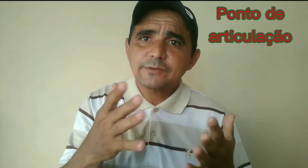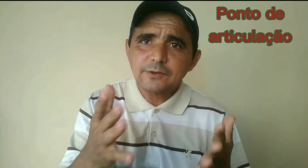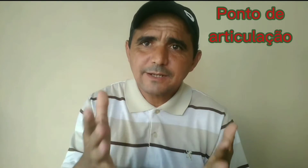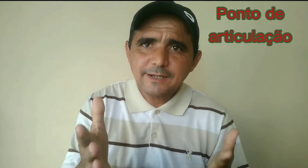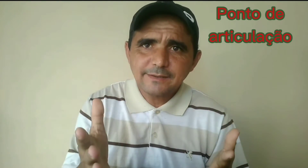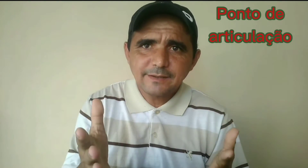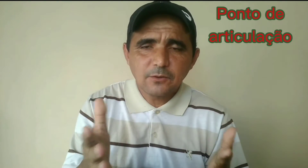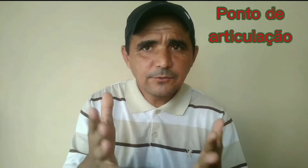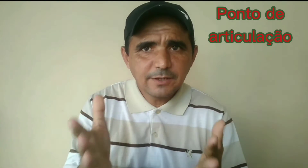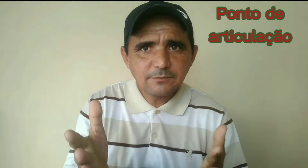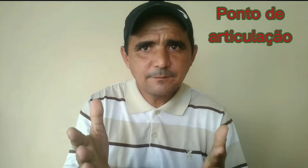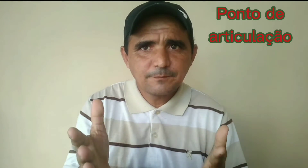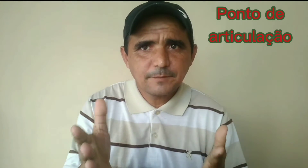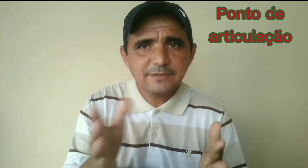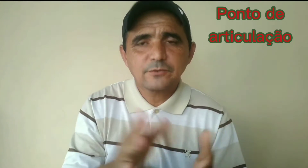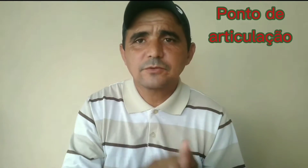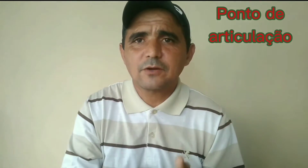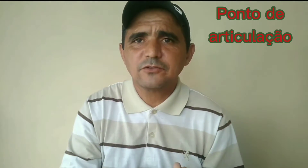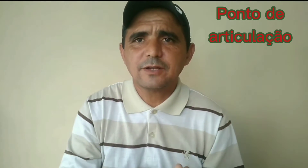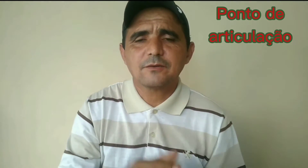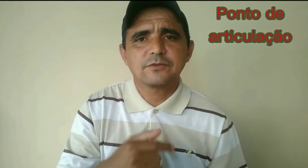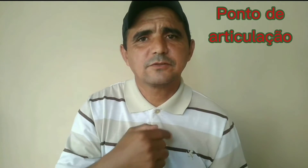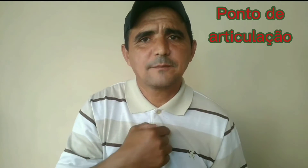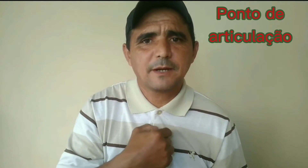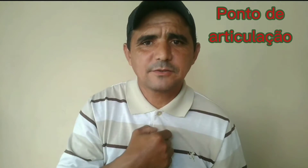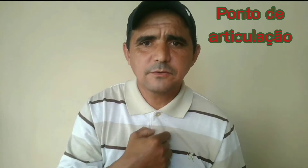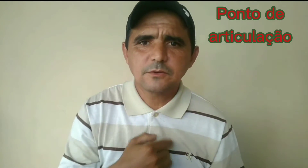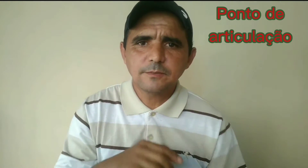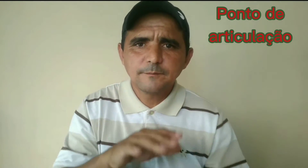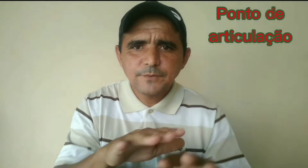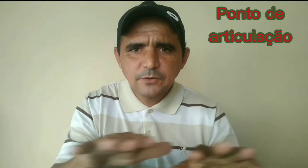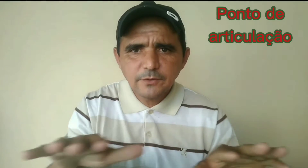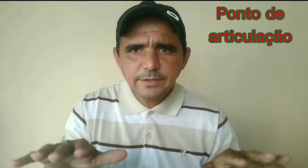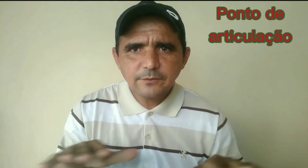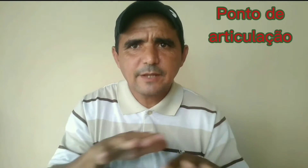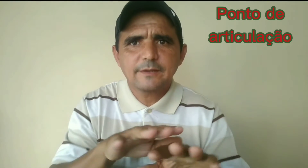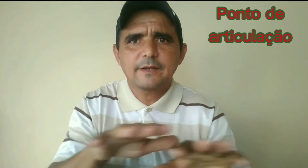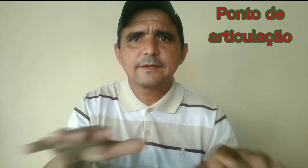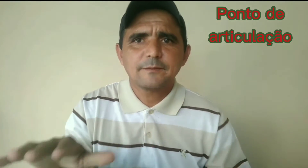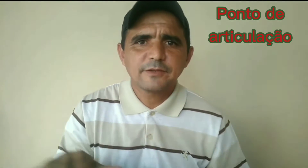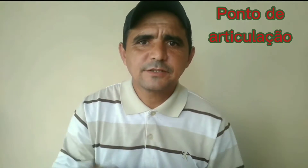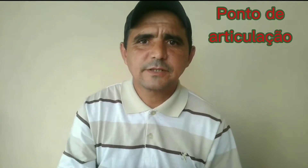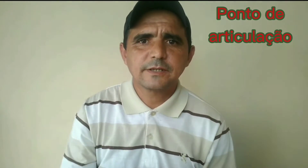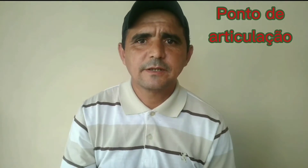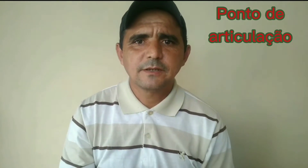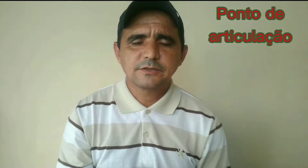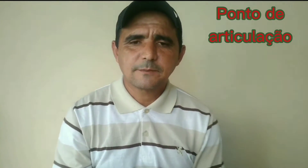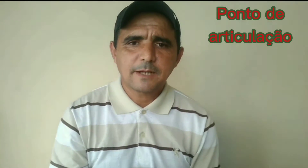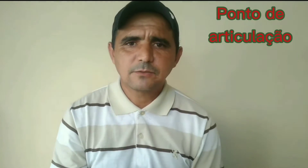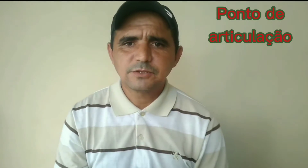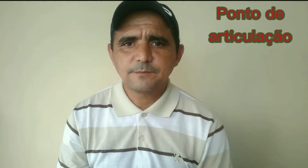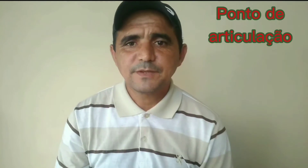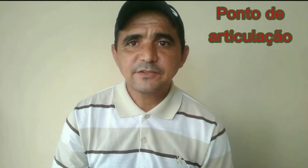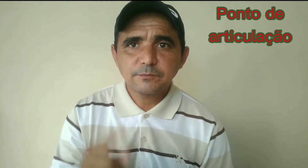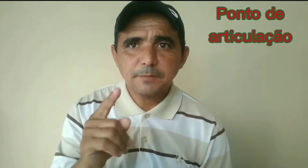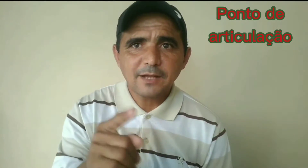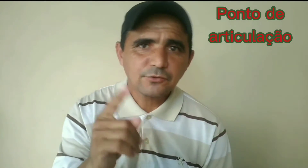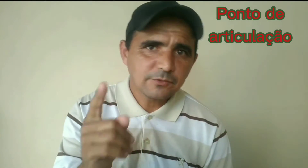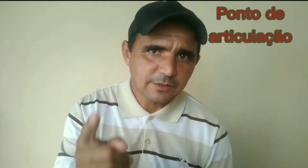vai tocar, né, ou não, para executar o sinal, seja uma parte do corpo, ou então aqui na frente, que é chamado de espaço